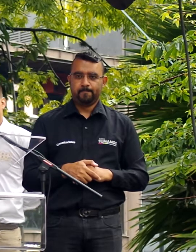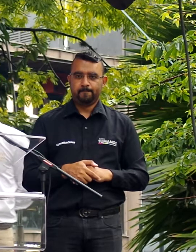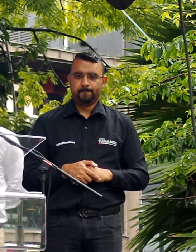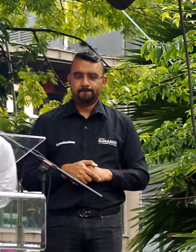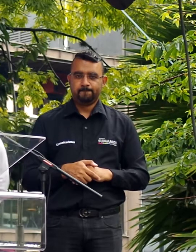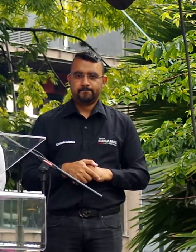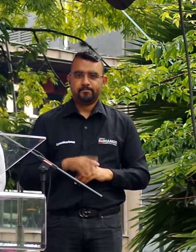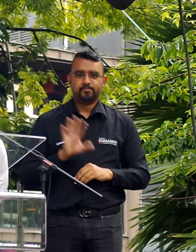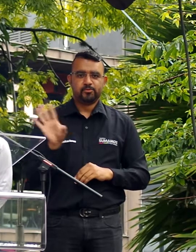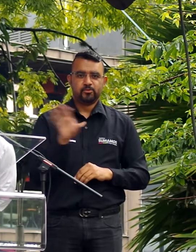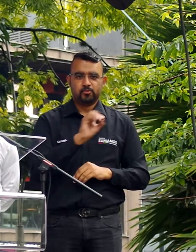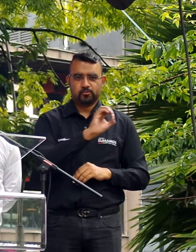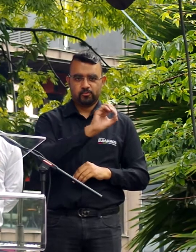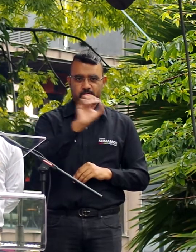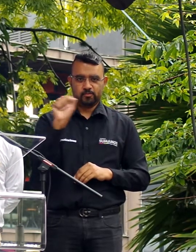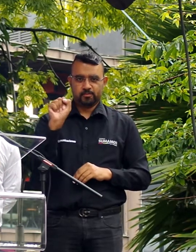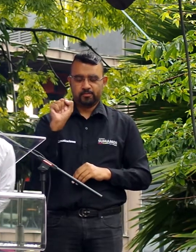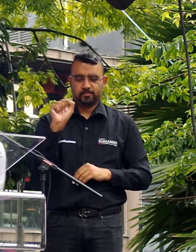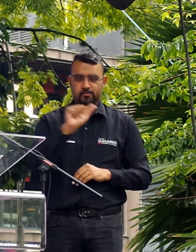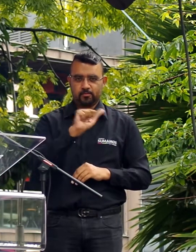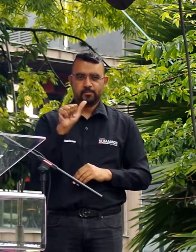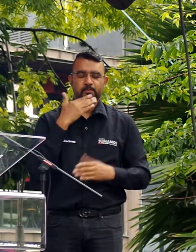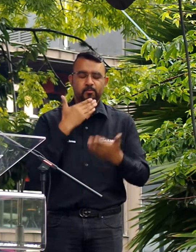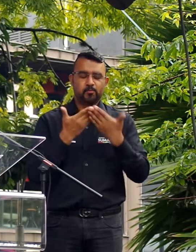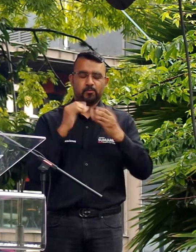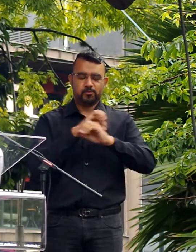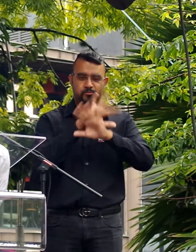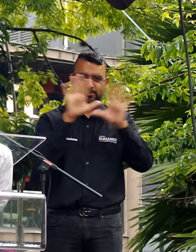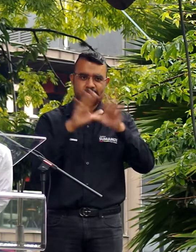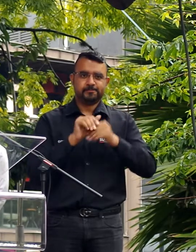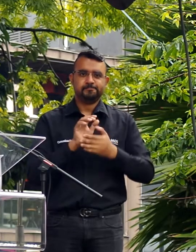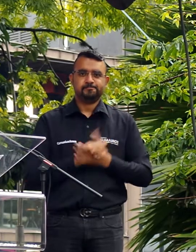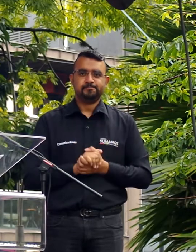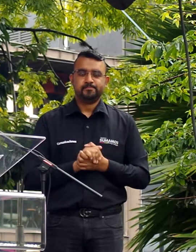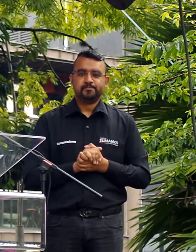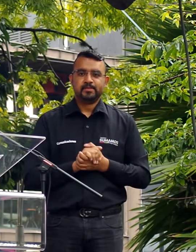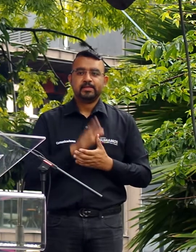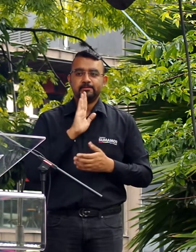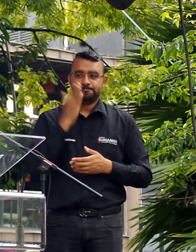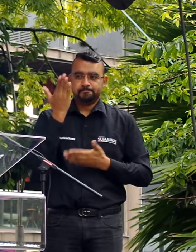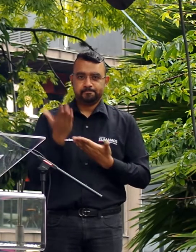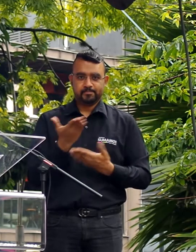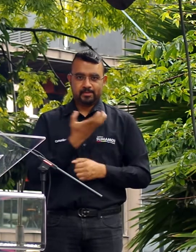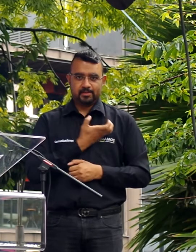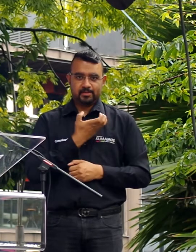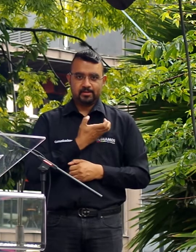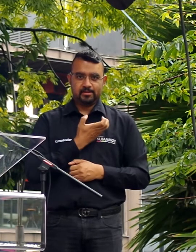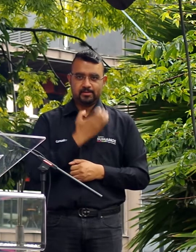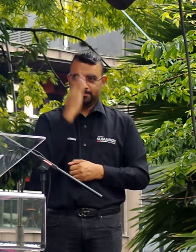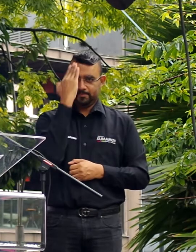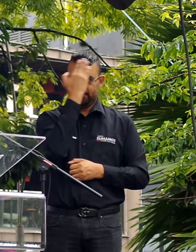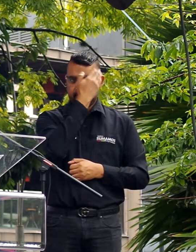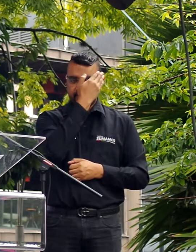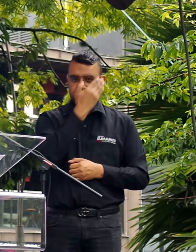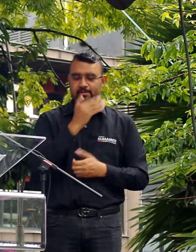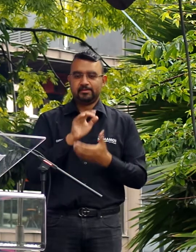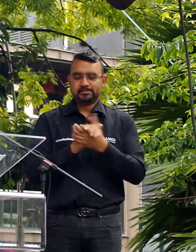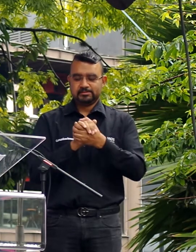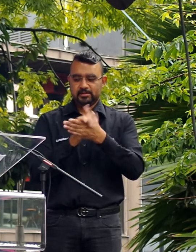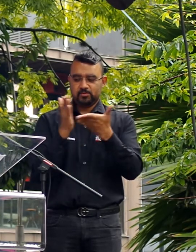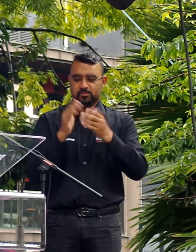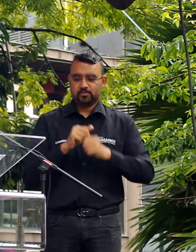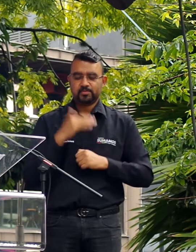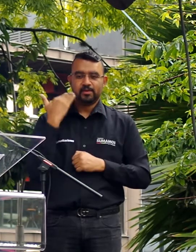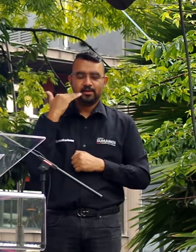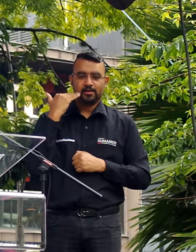Muy buenos días para todos y para todas. Un saludo muy especial de nuevo al alcalde Braulio Espinosa, a Erika